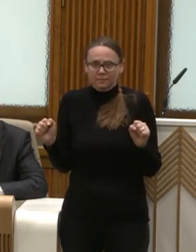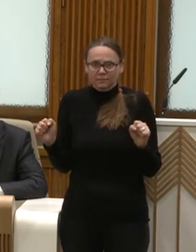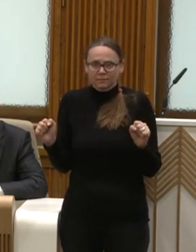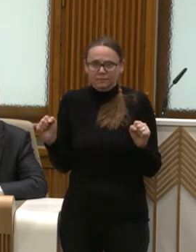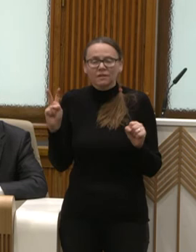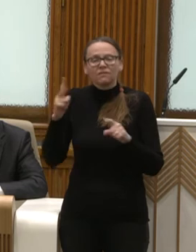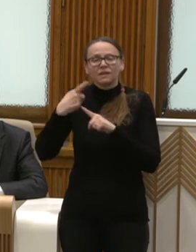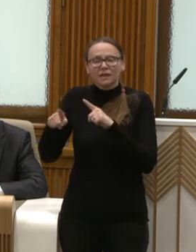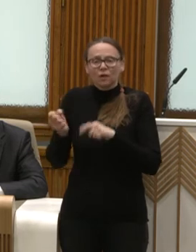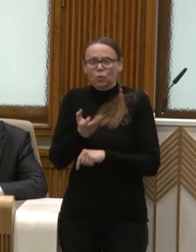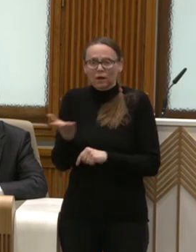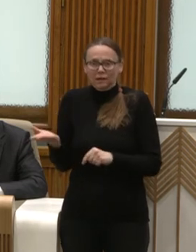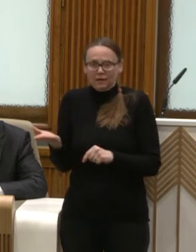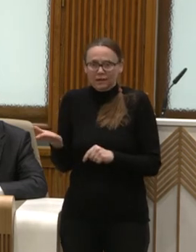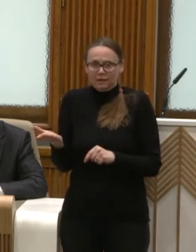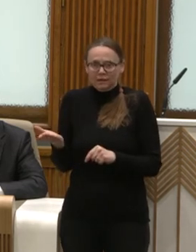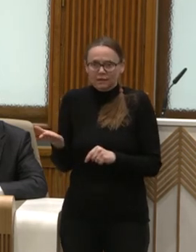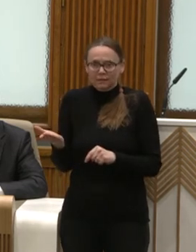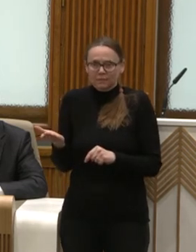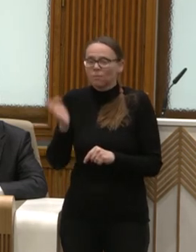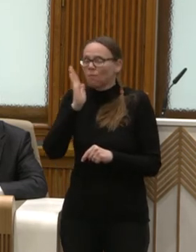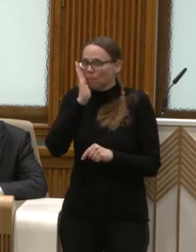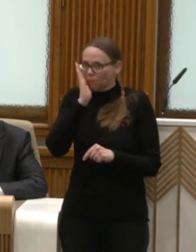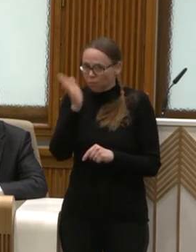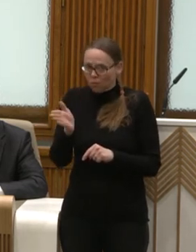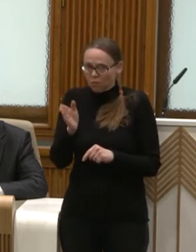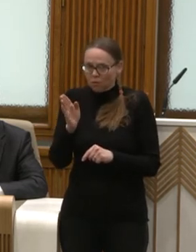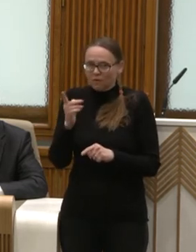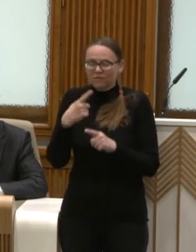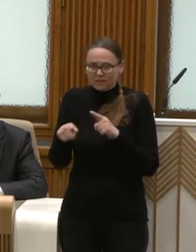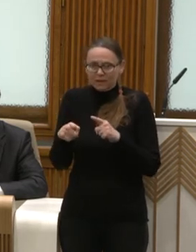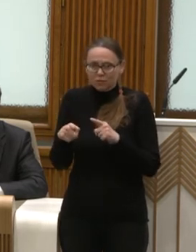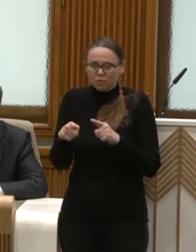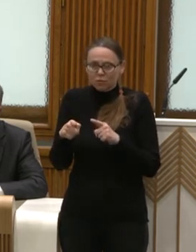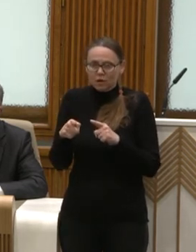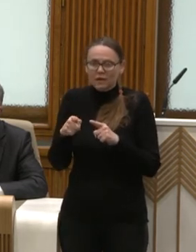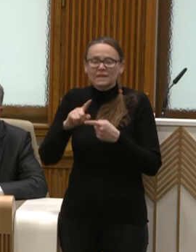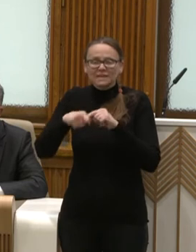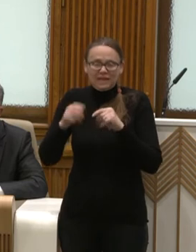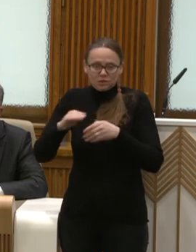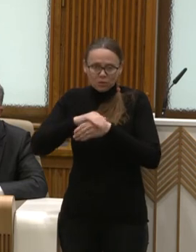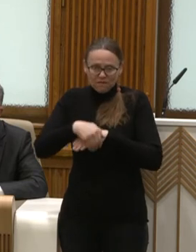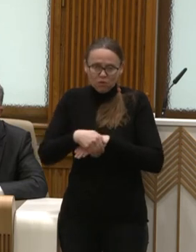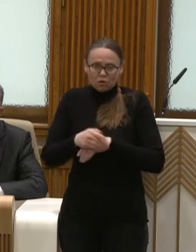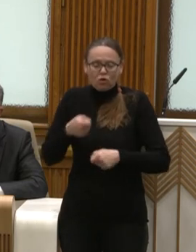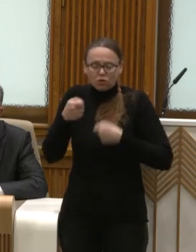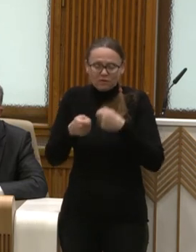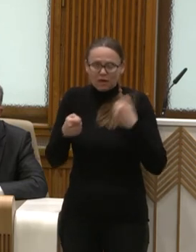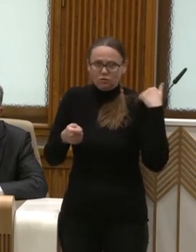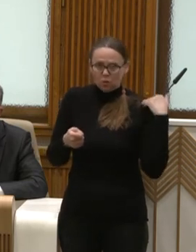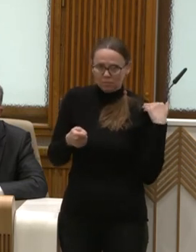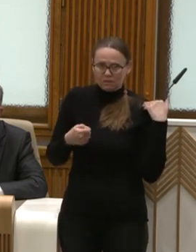v okviru katerih bo v okviru razpoložljivih sredstev to dodatno